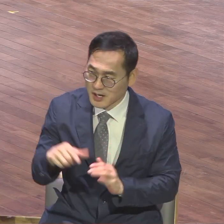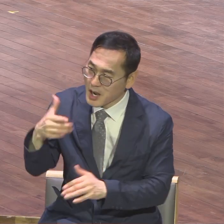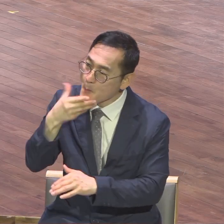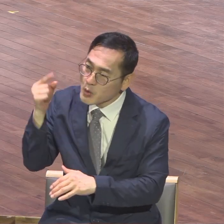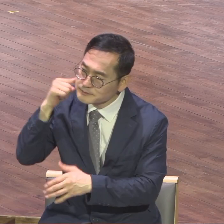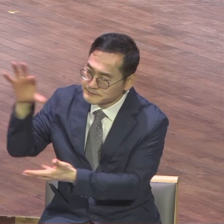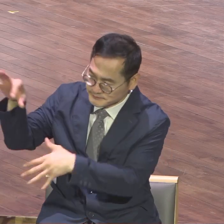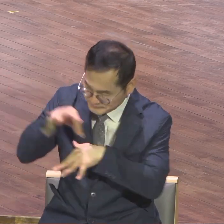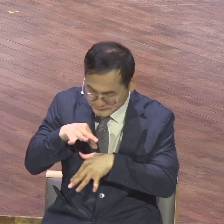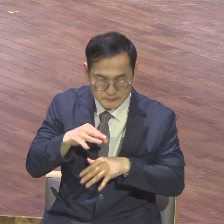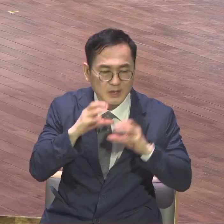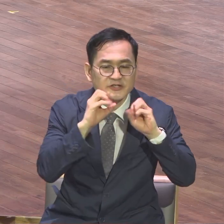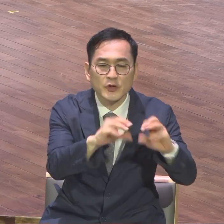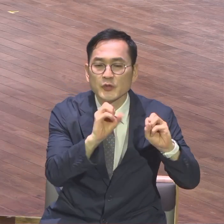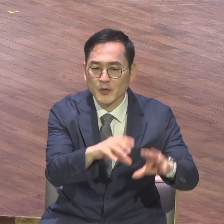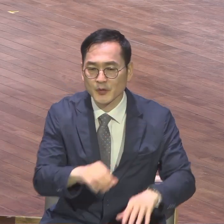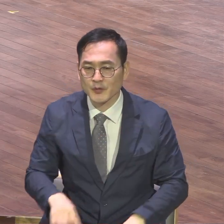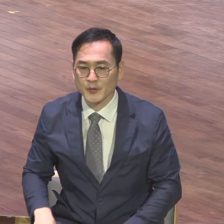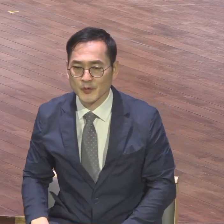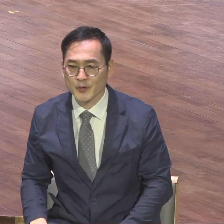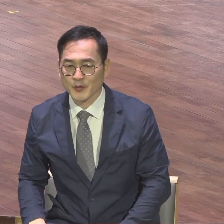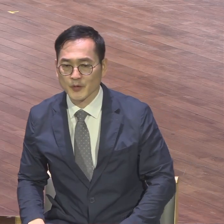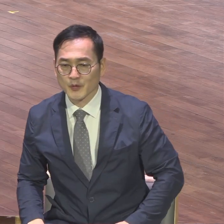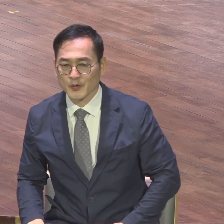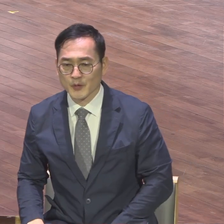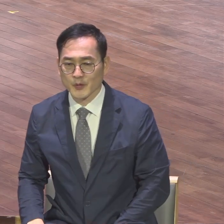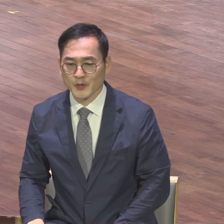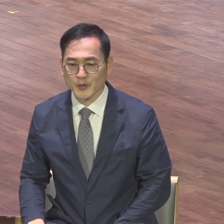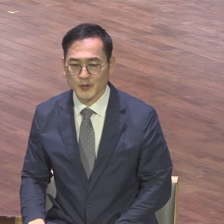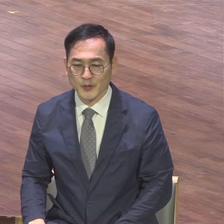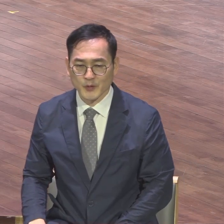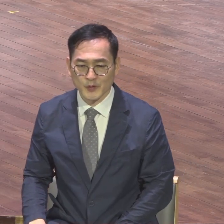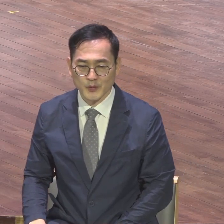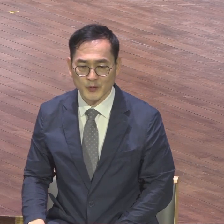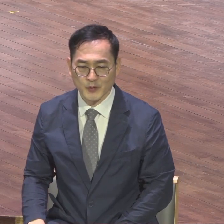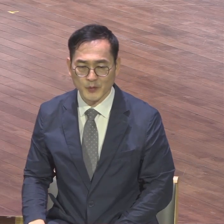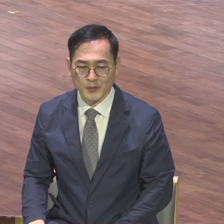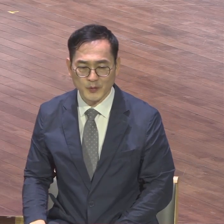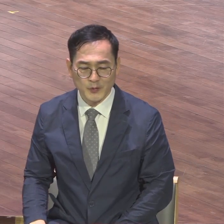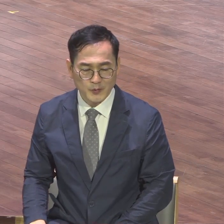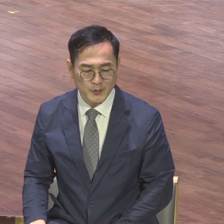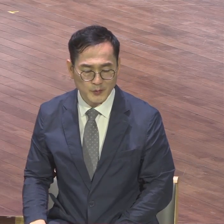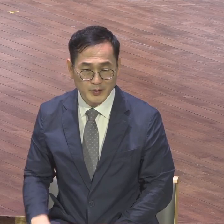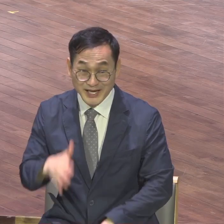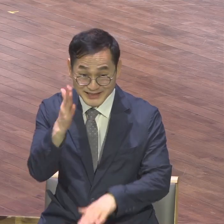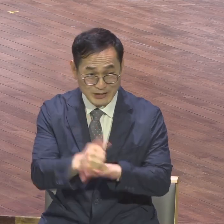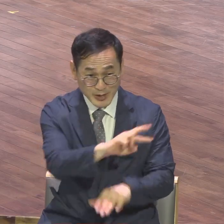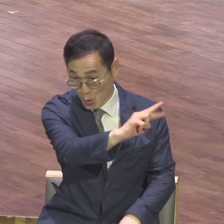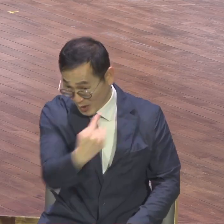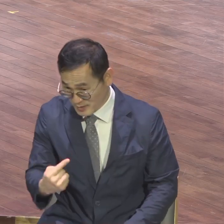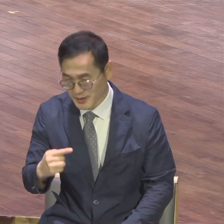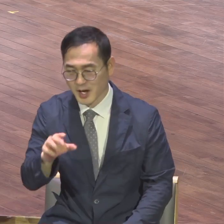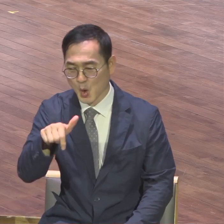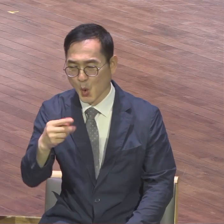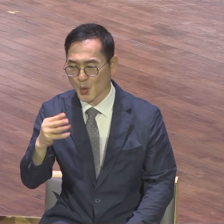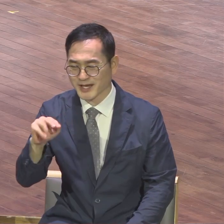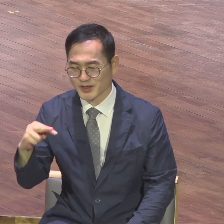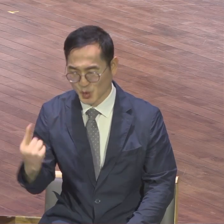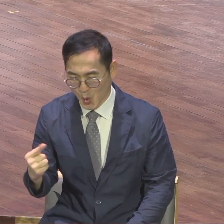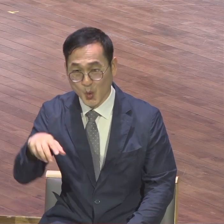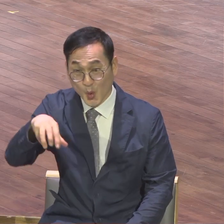바울을 대신해서 고린도 교회에서 대신해서 목회할 정도로 이 아볼로는 바울의 또